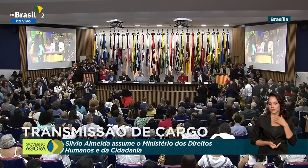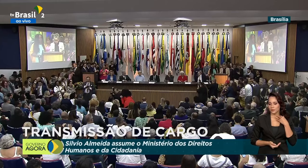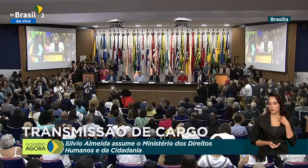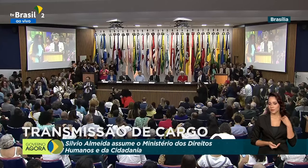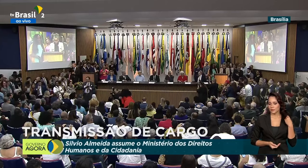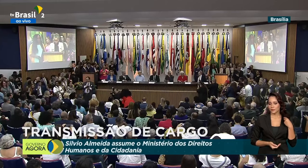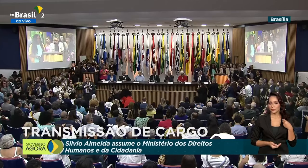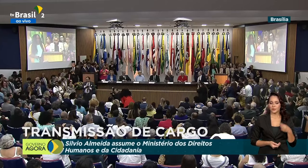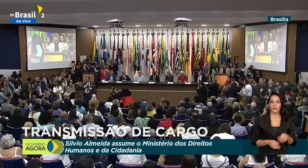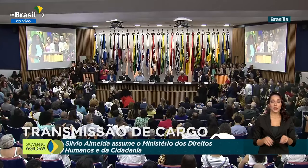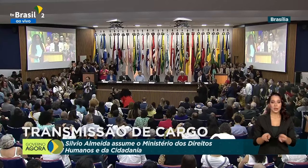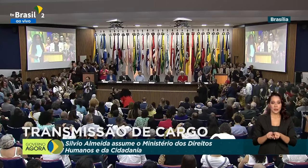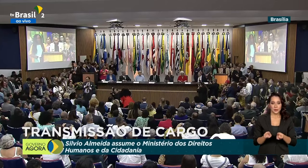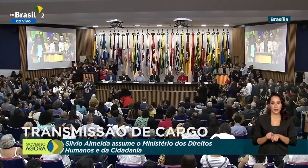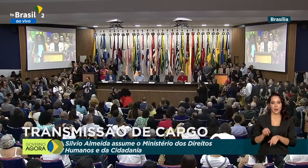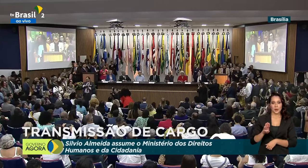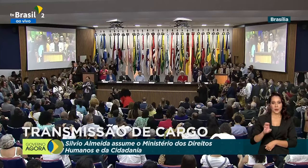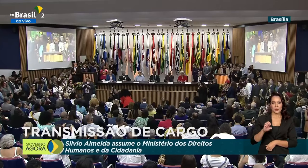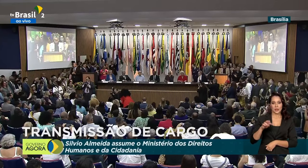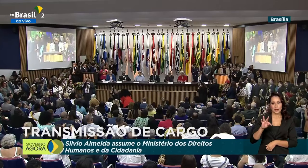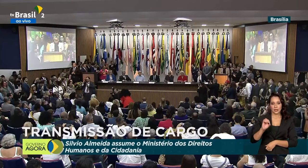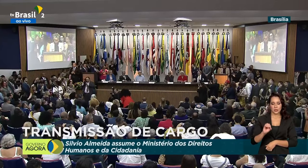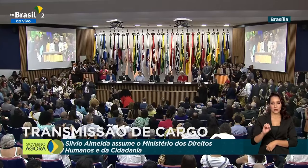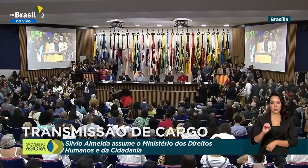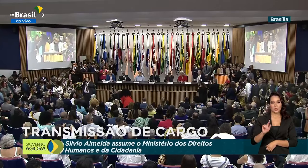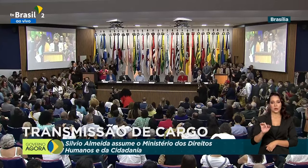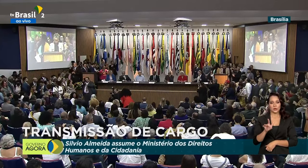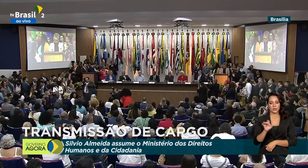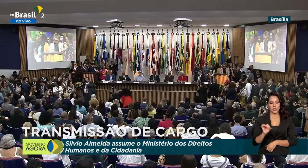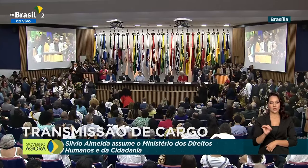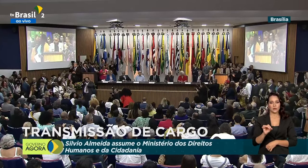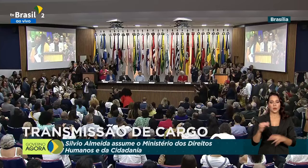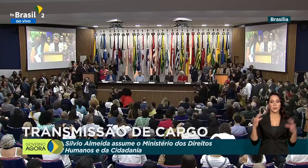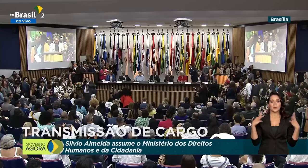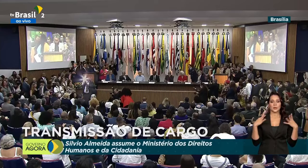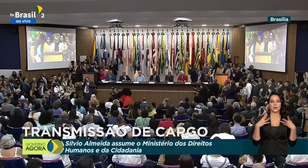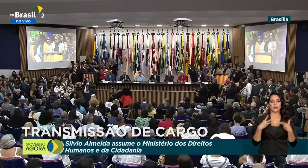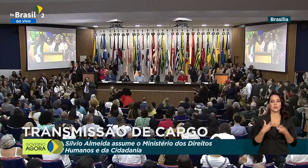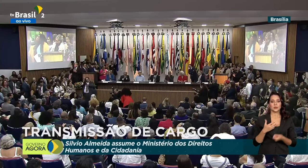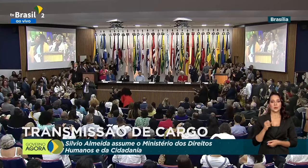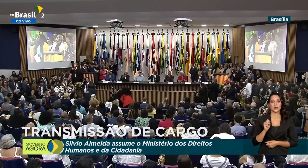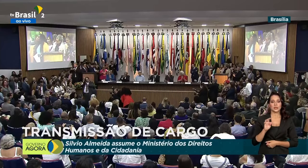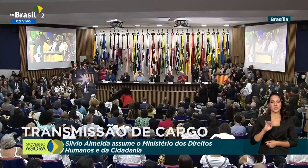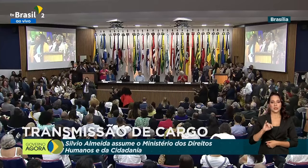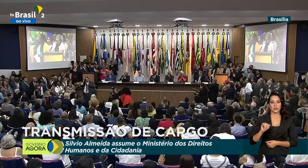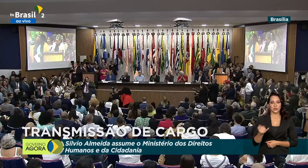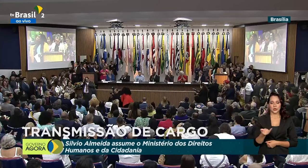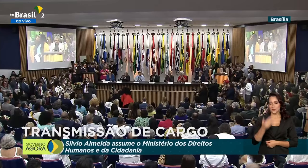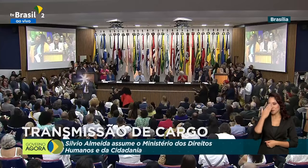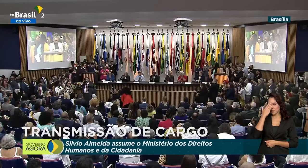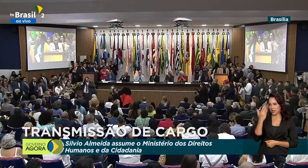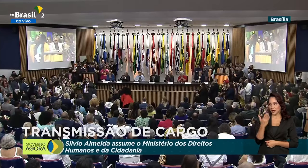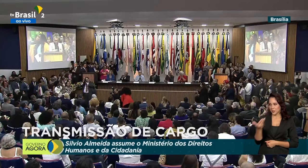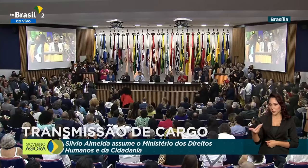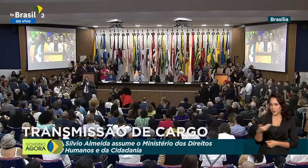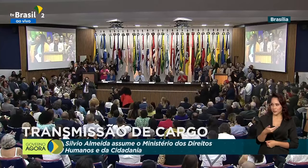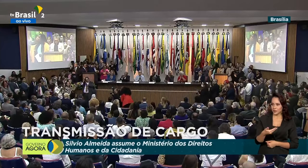Benedito Gonçalves Ministro do Superior Tribunal de Justiça Muito obrigado pela presença